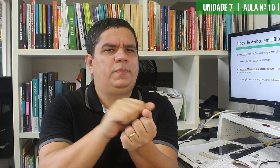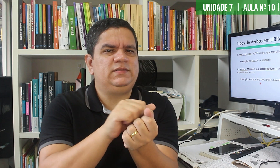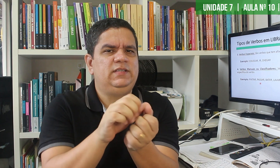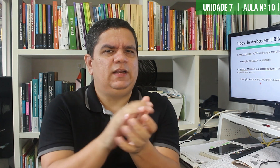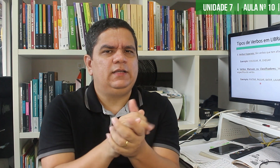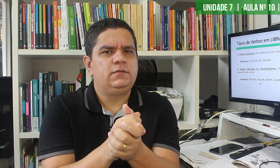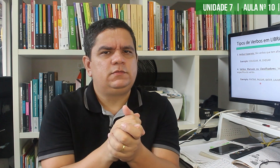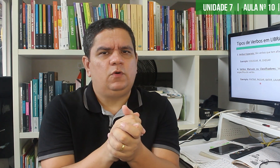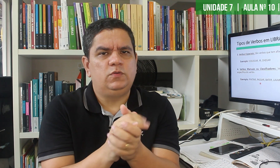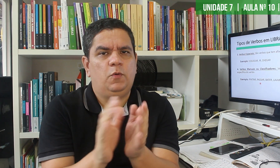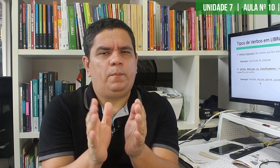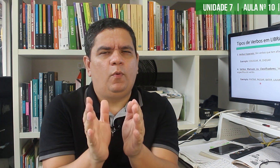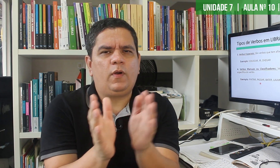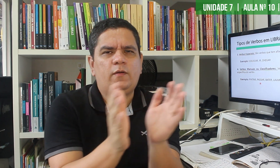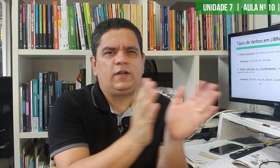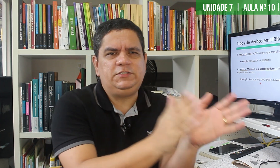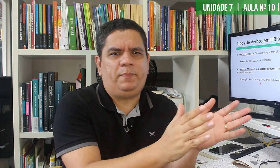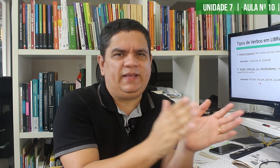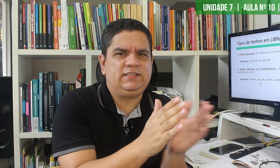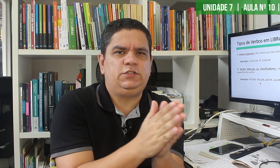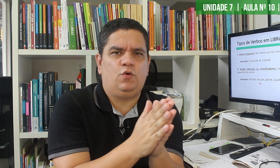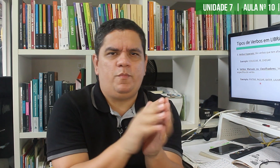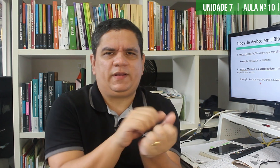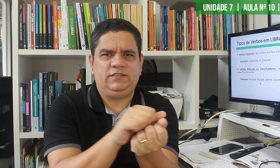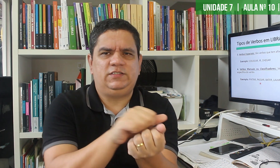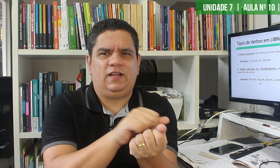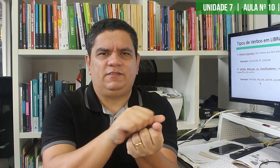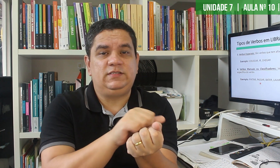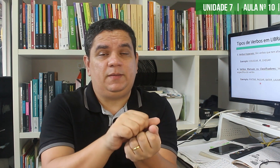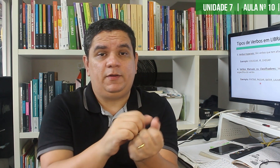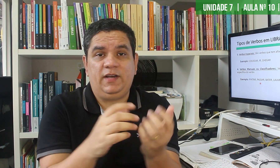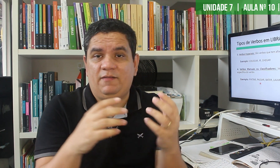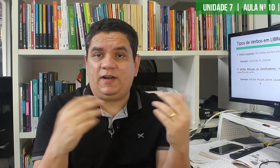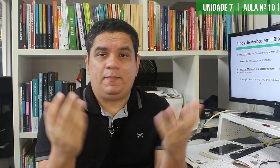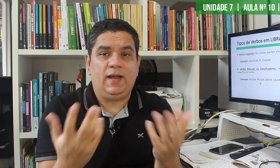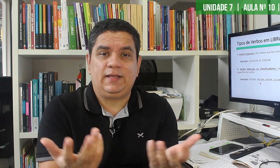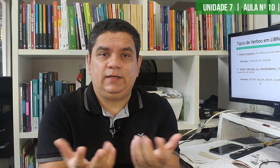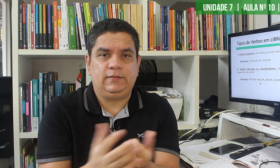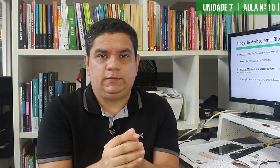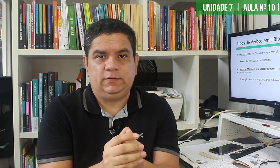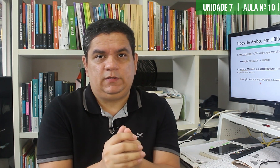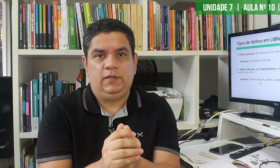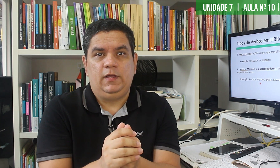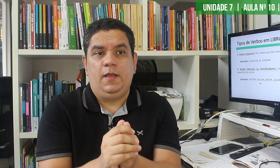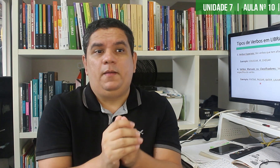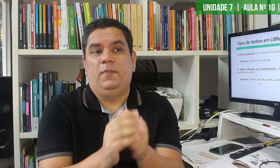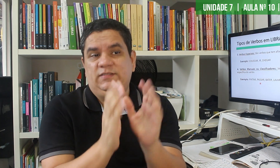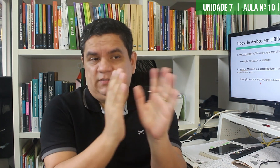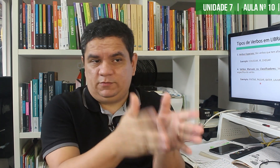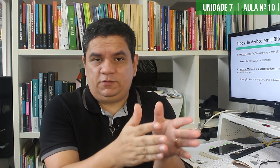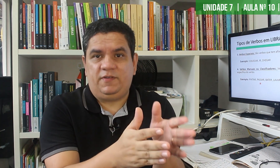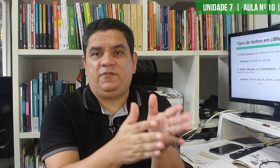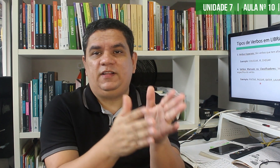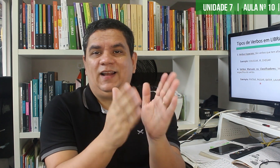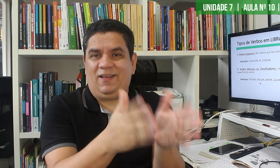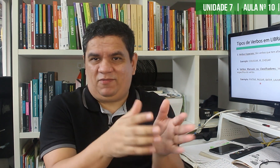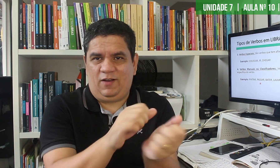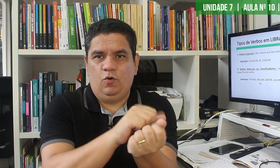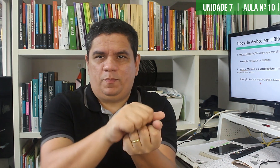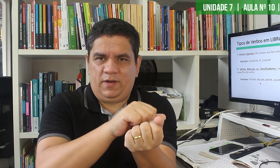assim, né? Ou são poucas peças de roupa que a gente lava assim. A maioria é lavar na máquina e tal. Mas então, se eu estiver falando em lavar roupa, eu